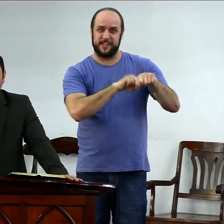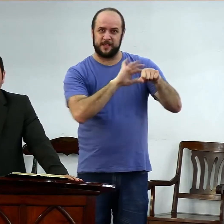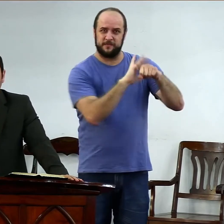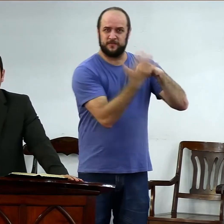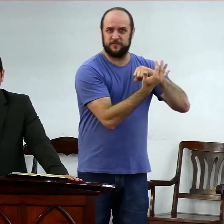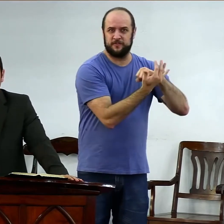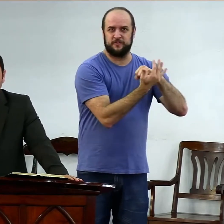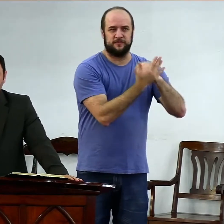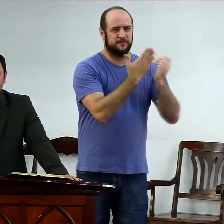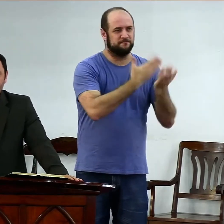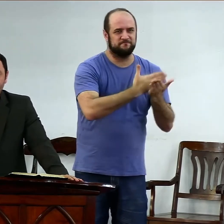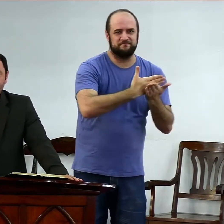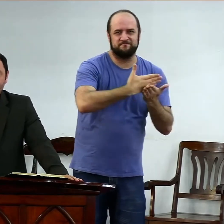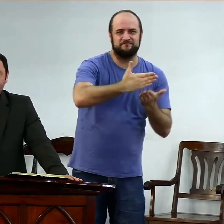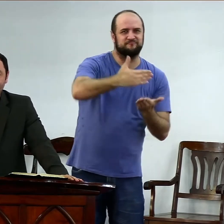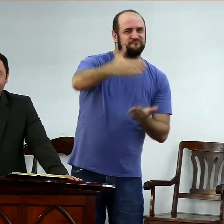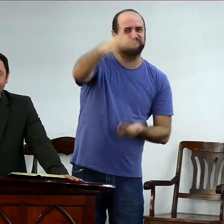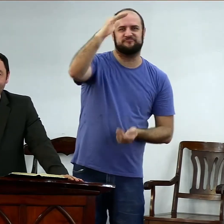de quarentena vai passar.